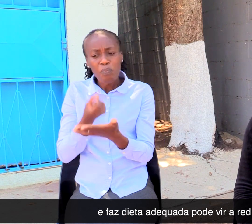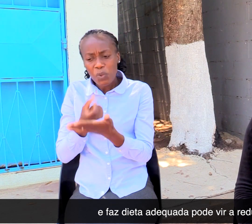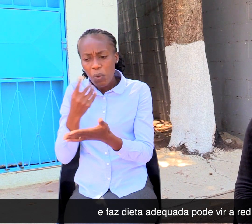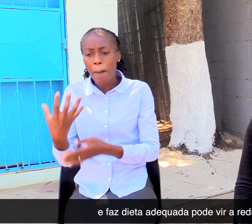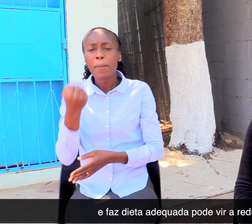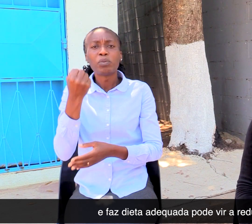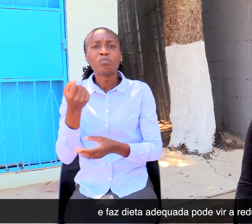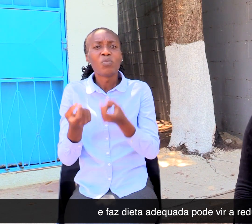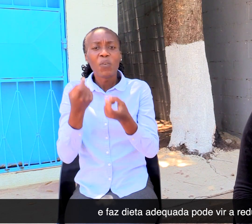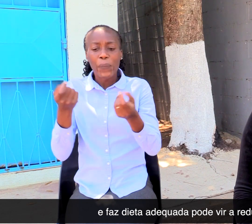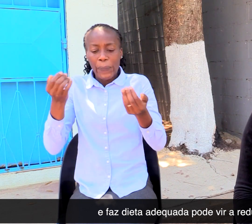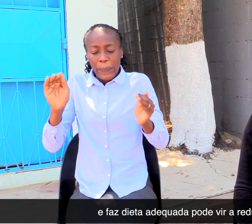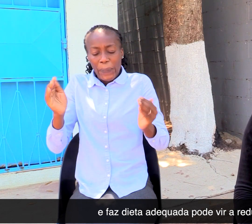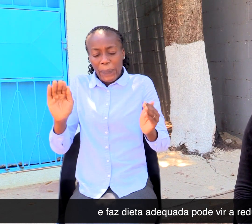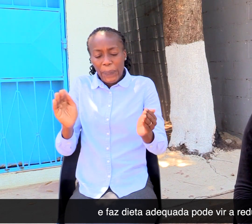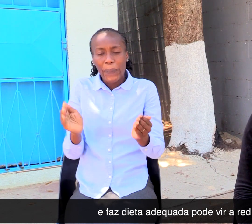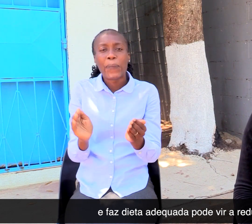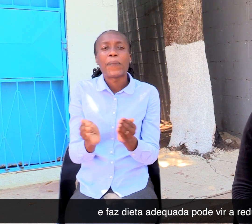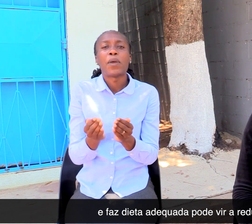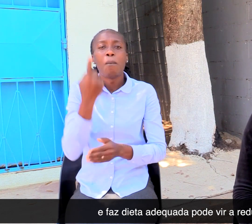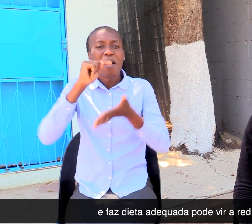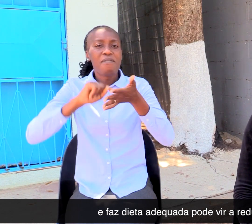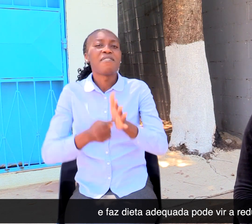vir a reduzir, só tomar uma vez.